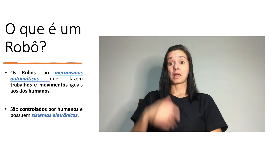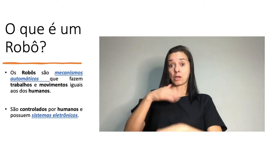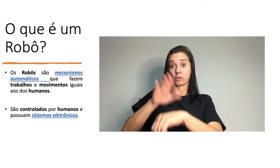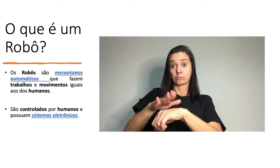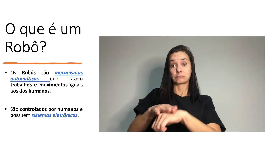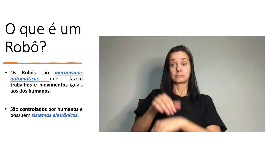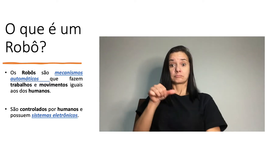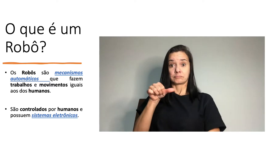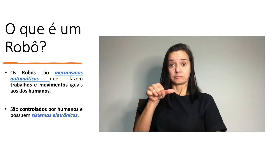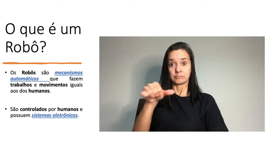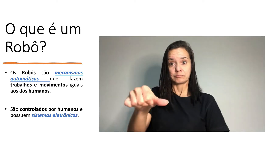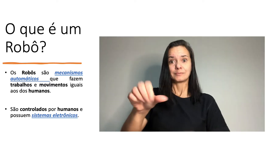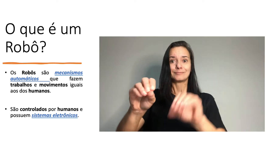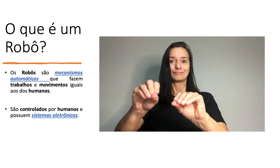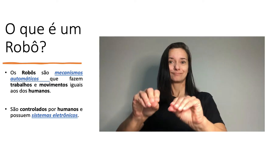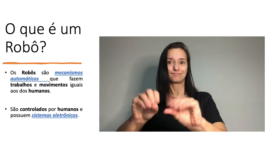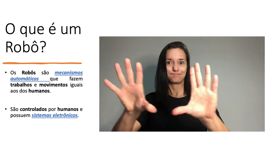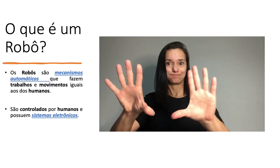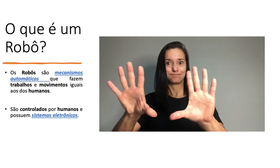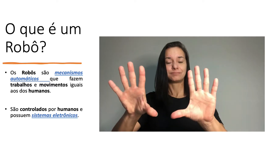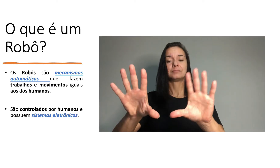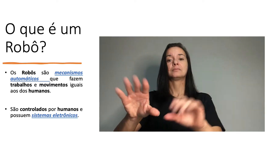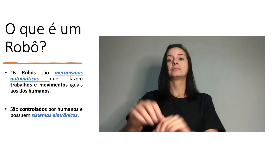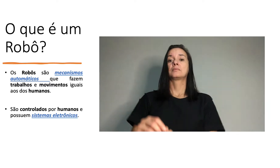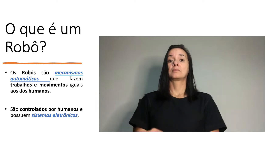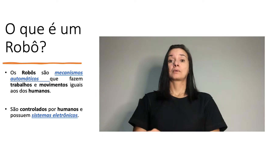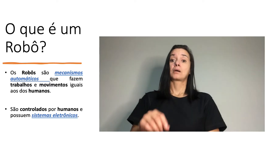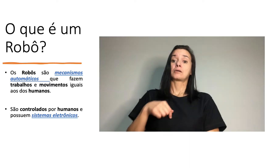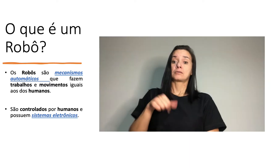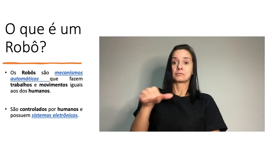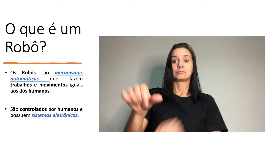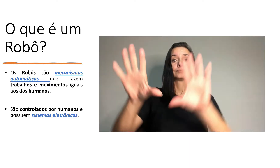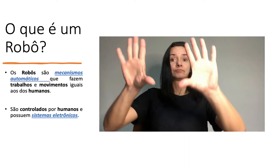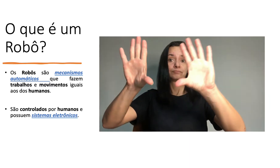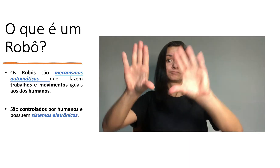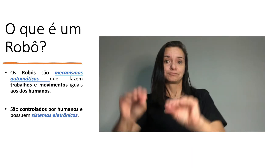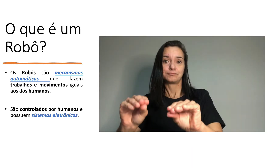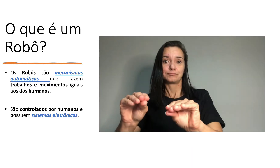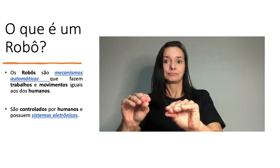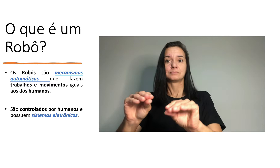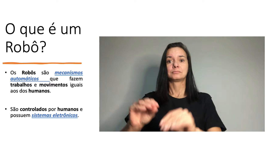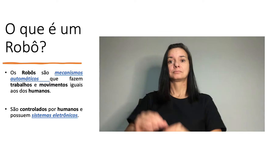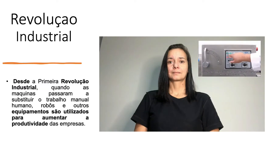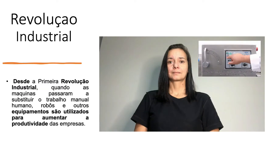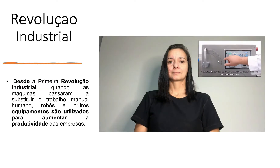são controlados por humanos e possuem sistemas eletrônicos.